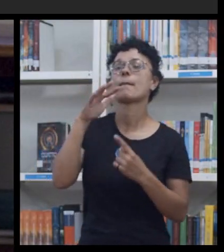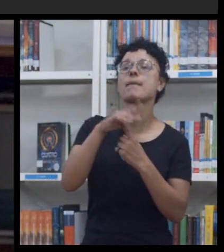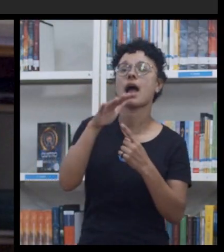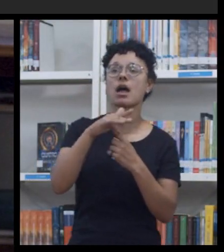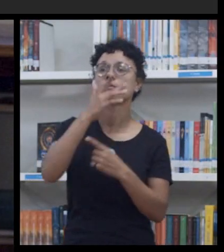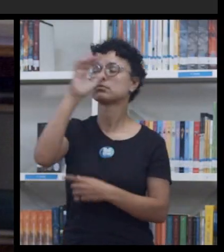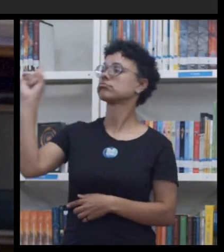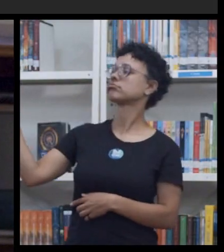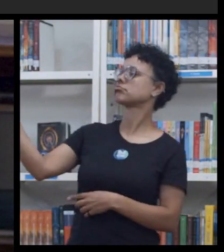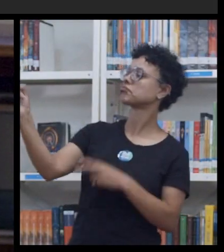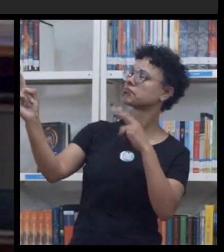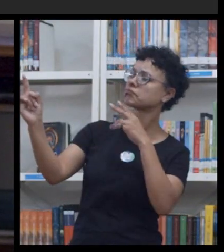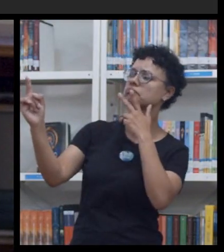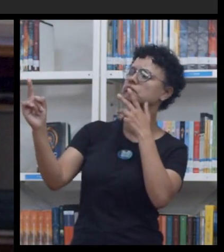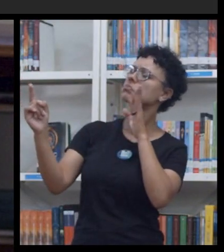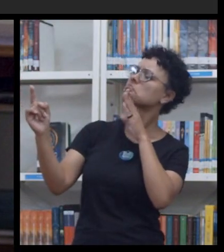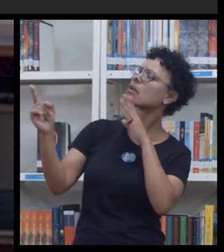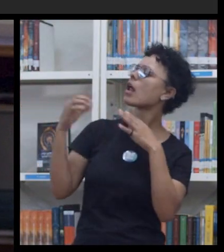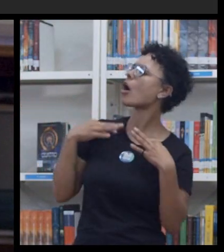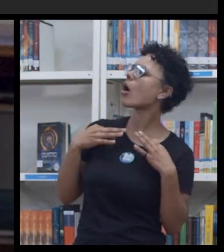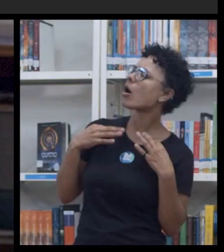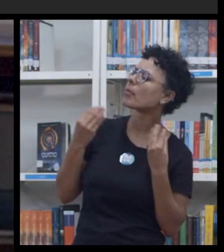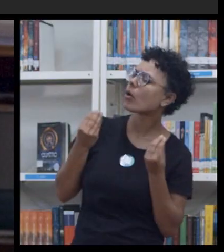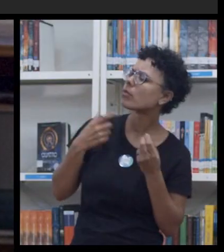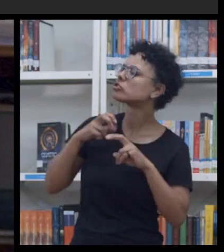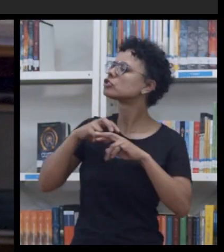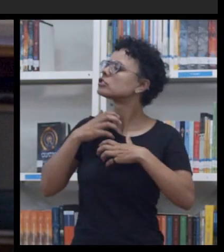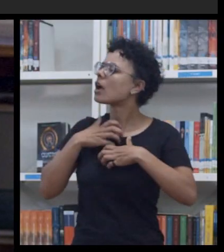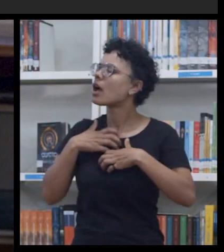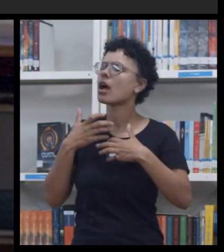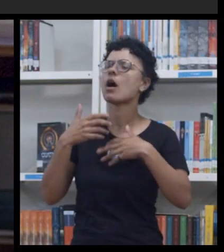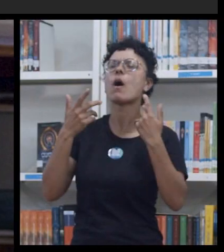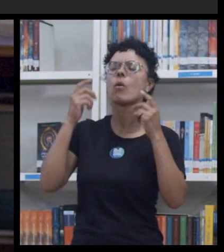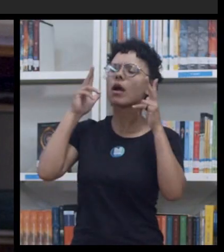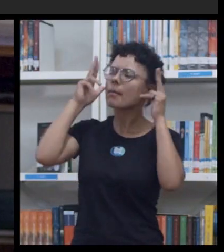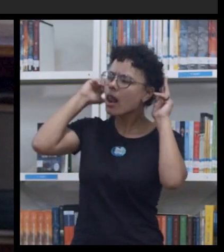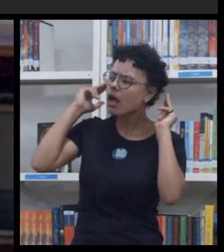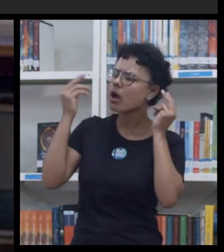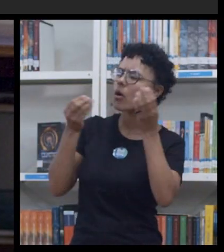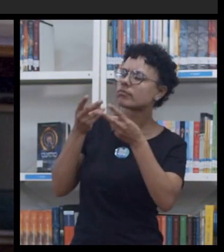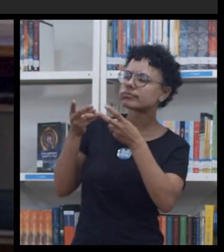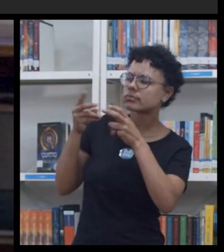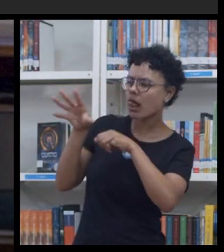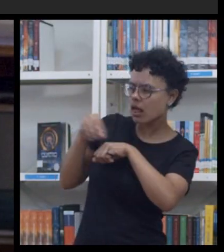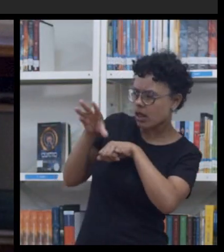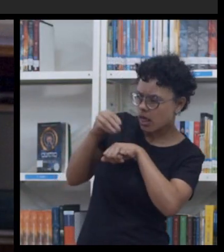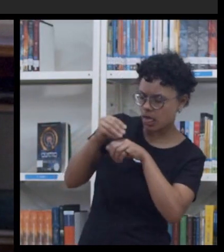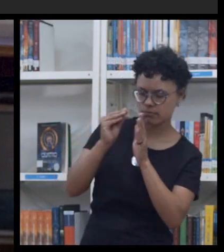achou alguém interessante? Como ela se veste, como ela senta, como é que é o corte de cabelo. Isso vai